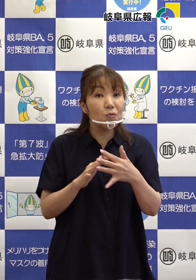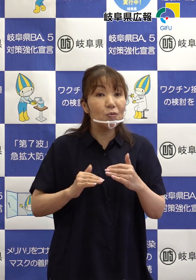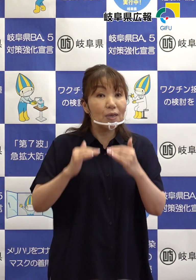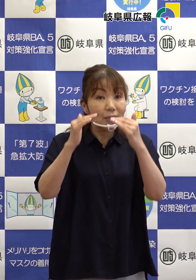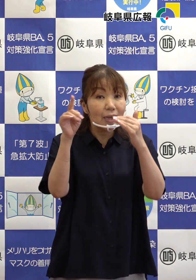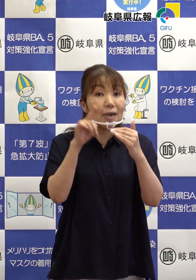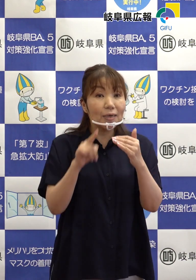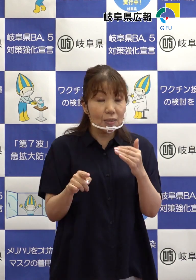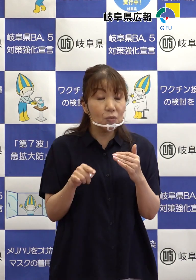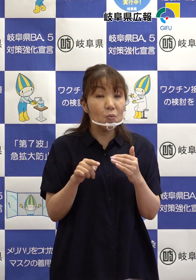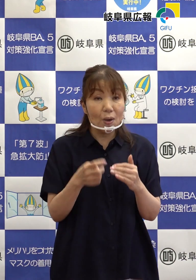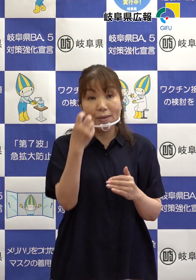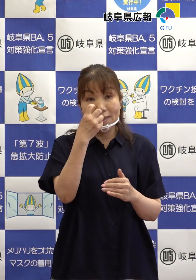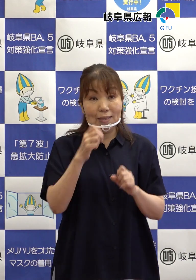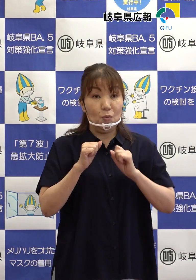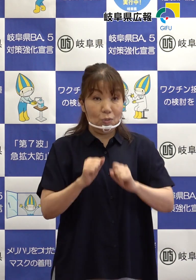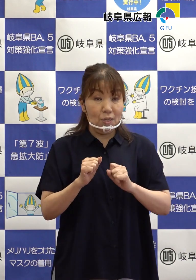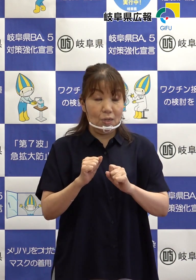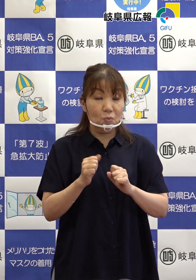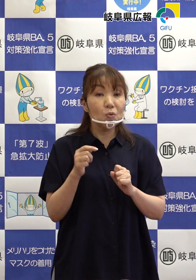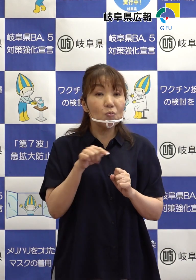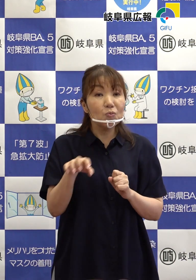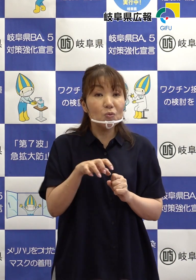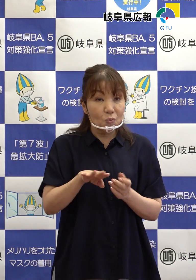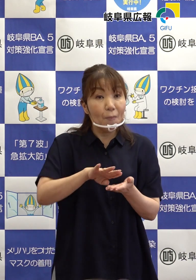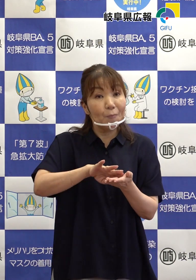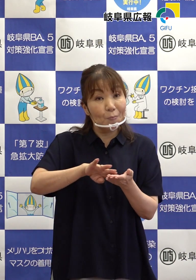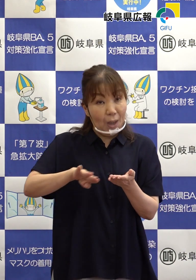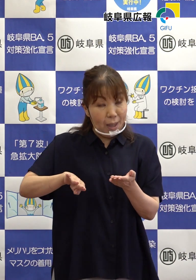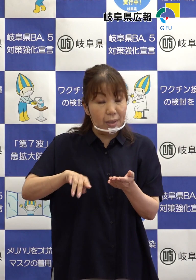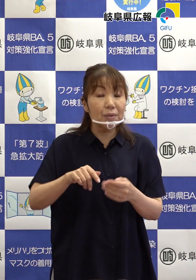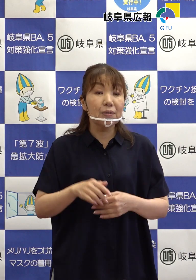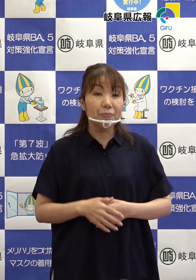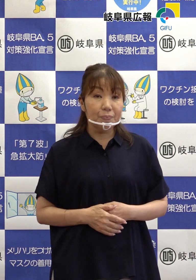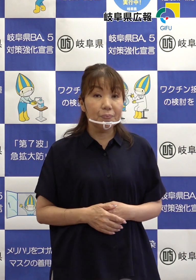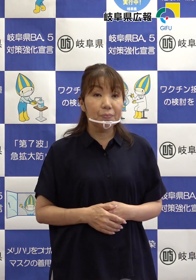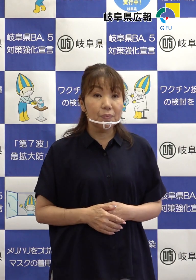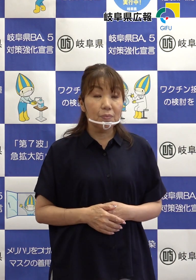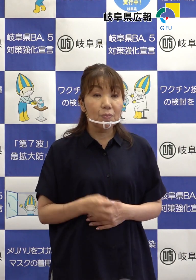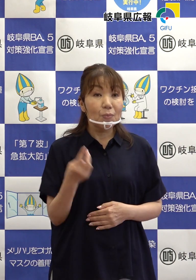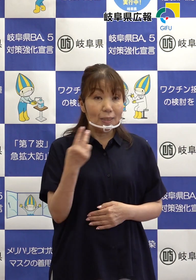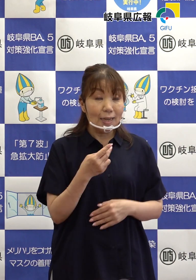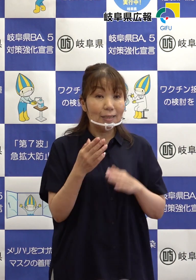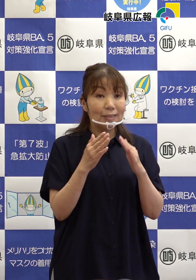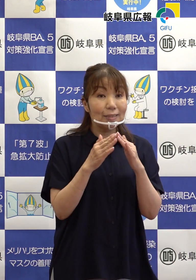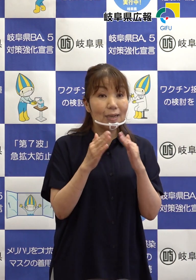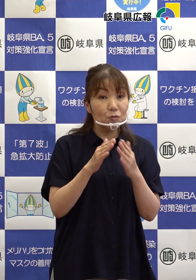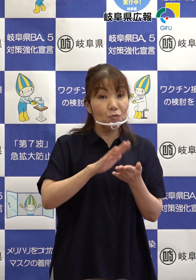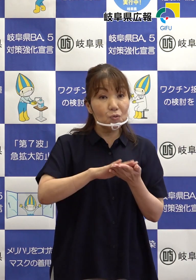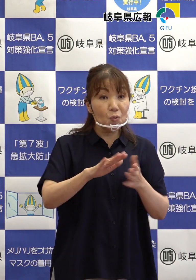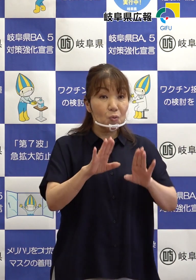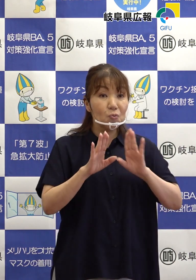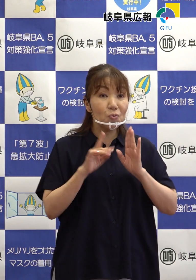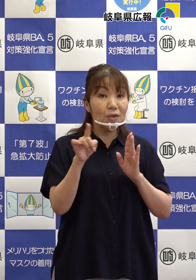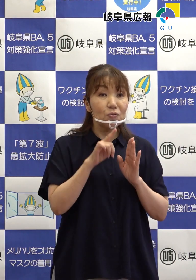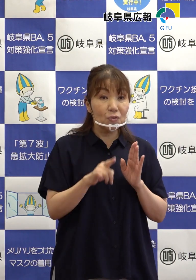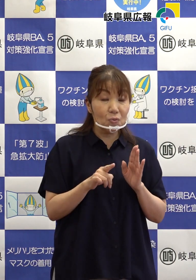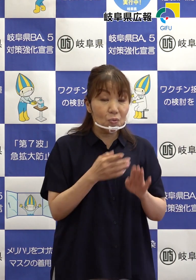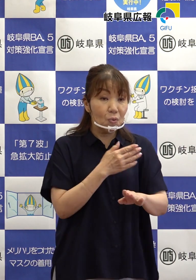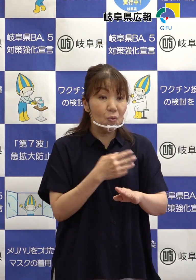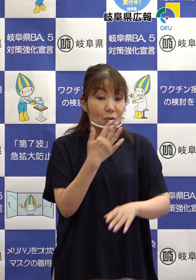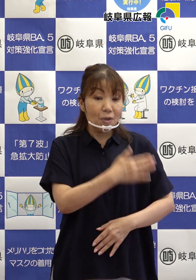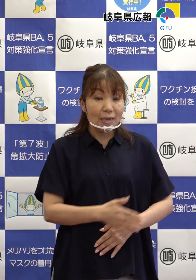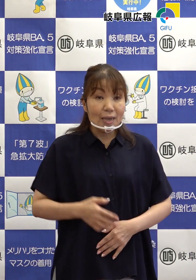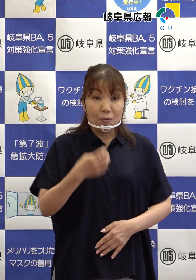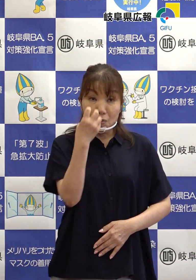乾燥葉をしようということでございますそれからええ自宅療養車についての健康観察を